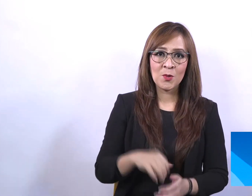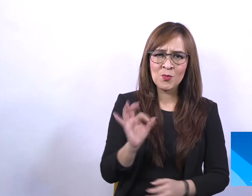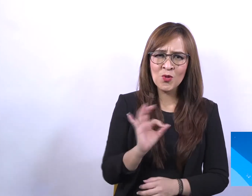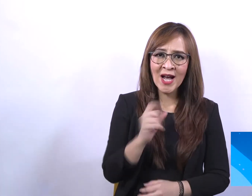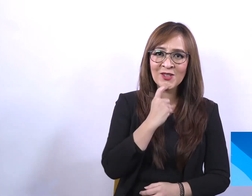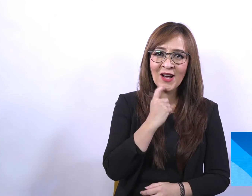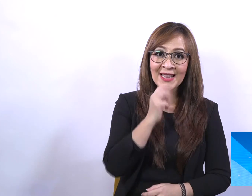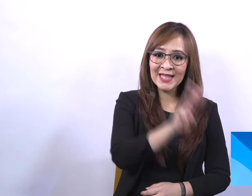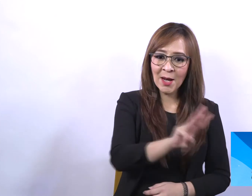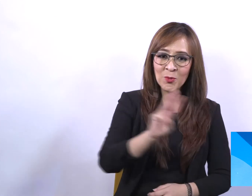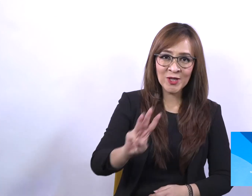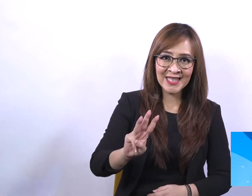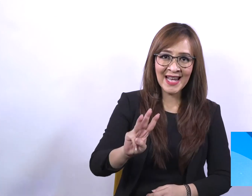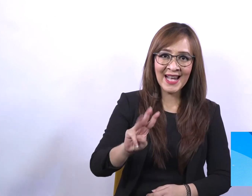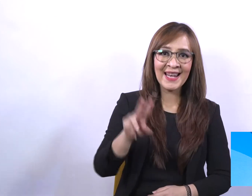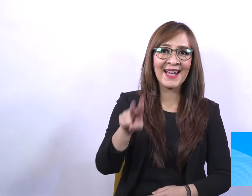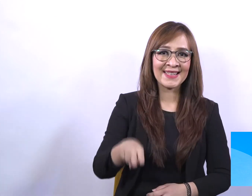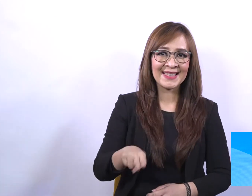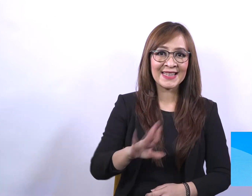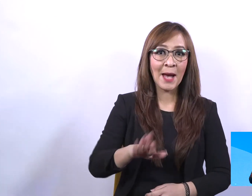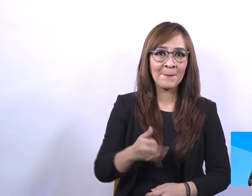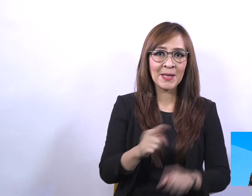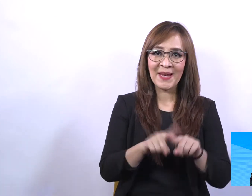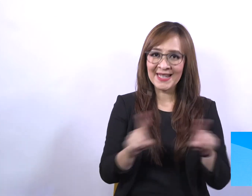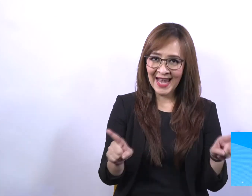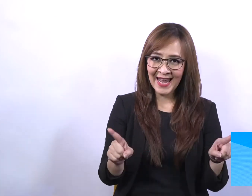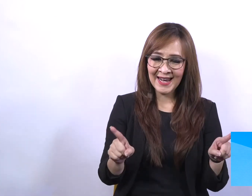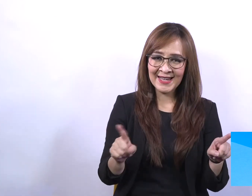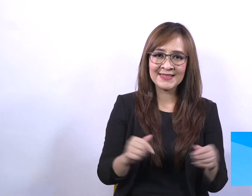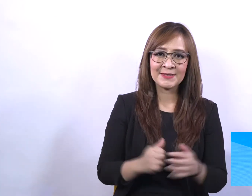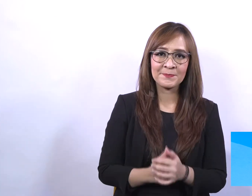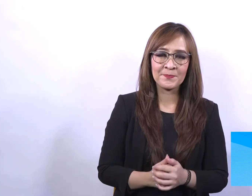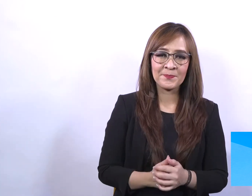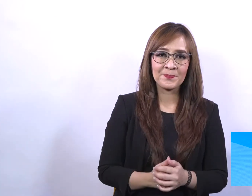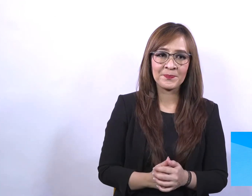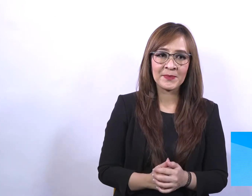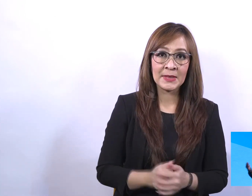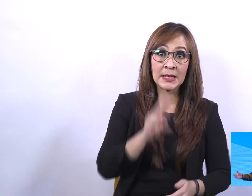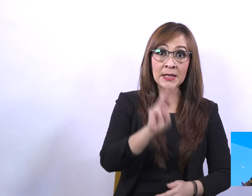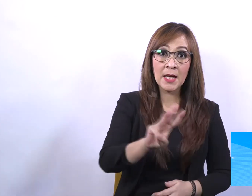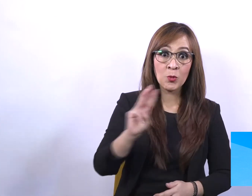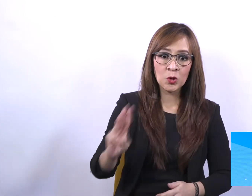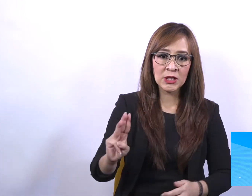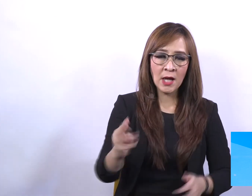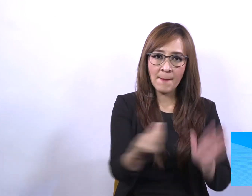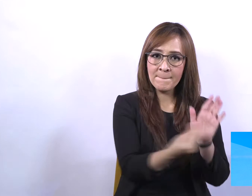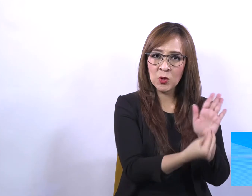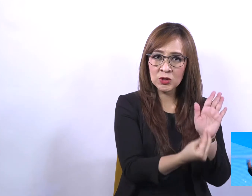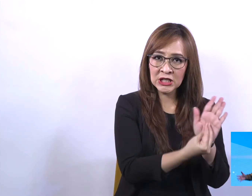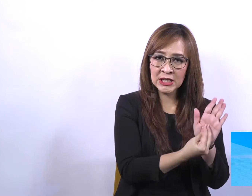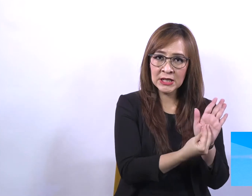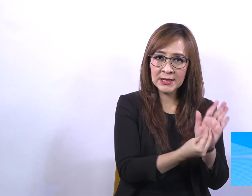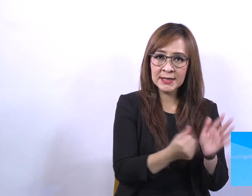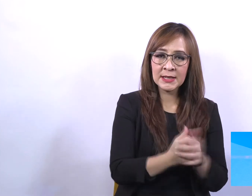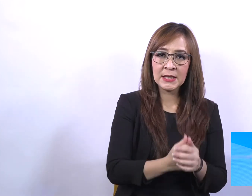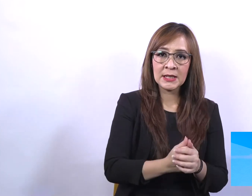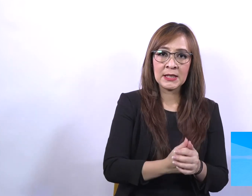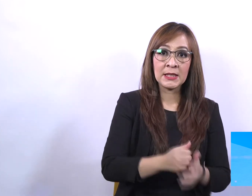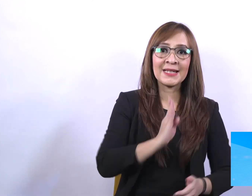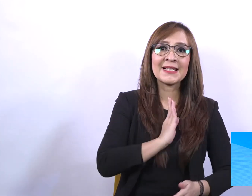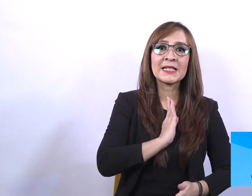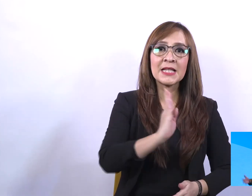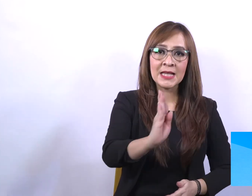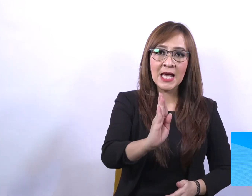33 lagi nanti ada 33 setelah itu ya gan 33 bukti kesetiaan Allah itu setelah 12 minggu